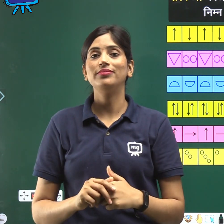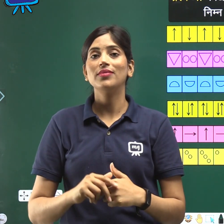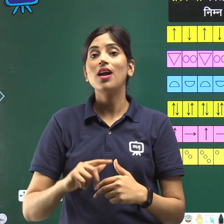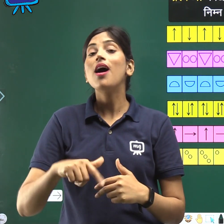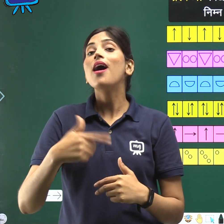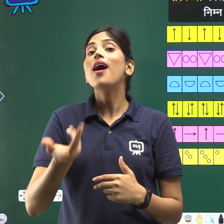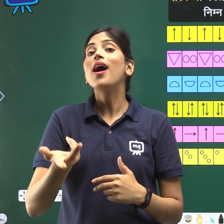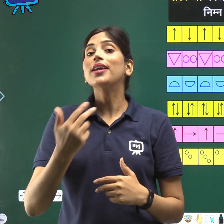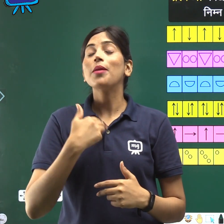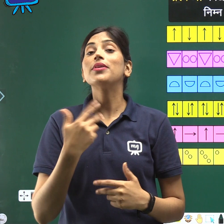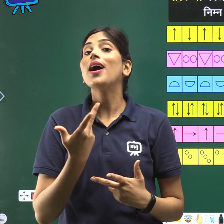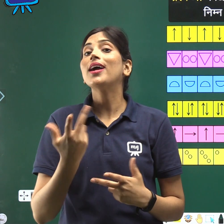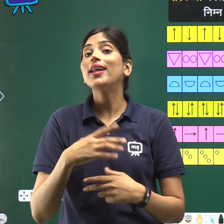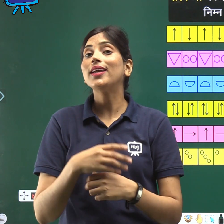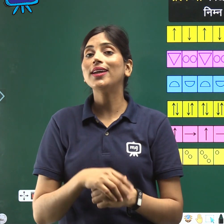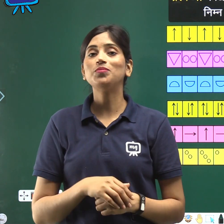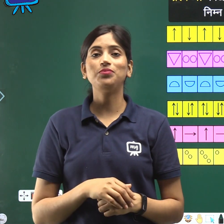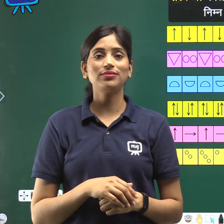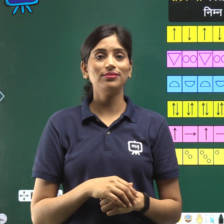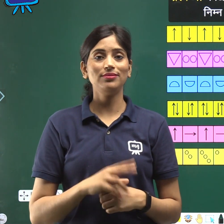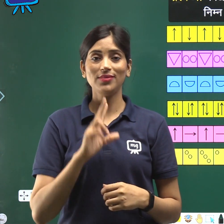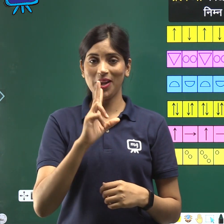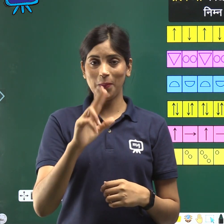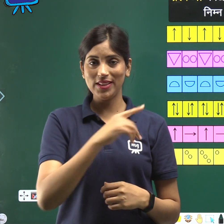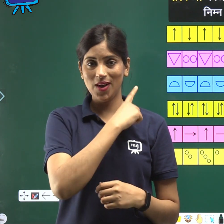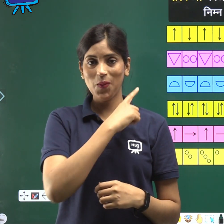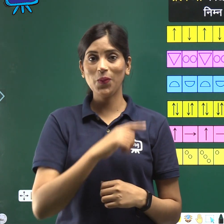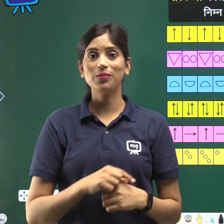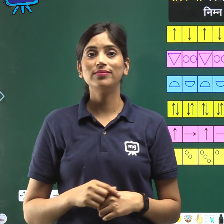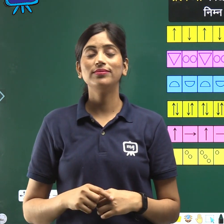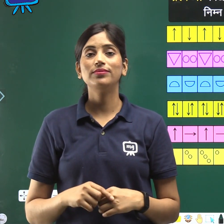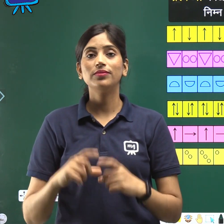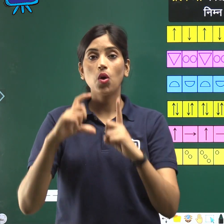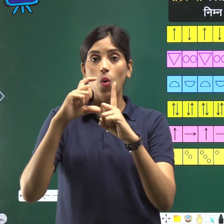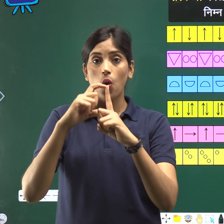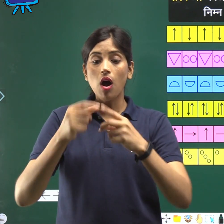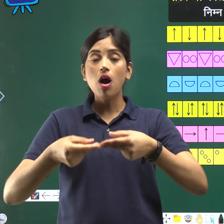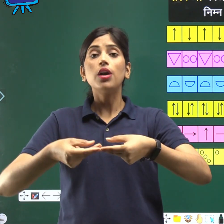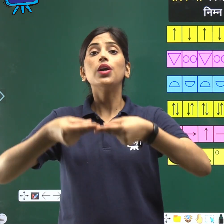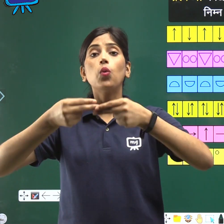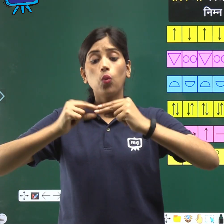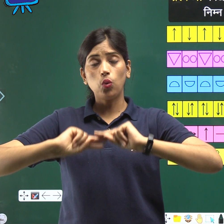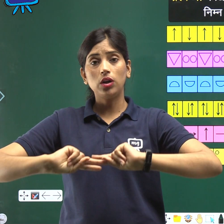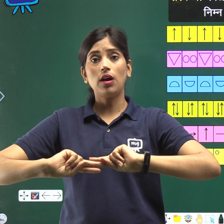फिर आगे क्या करेंगे बच्चों? बताओ। डी को उल्टा।